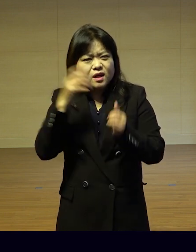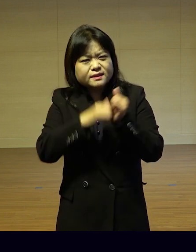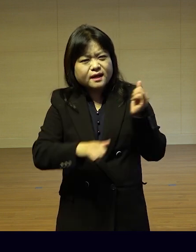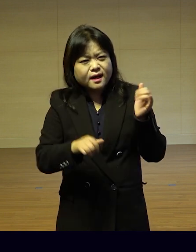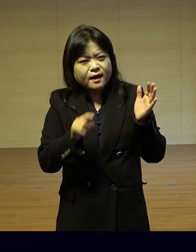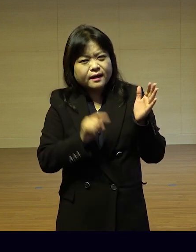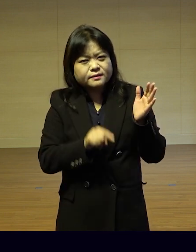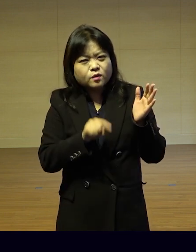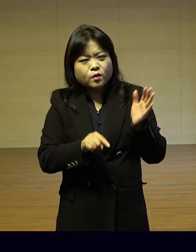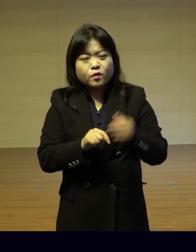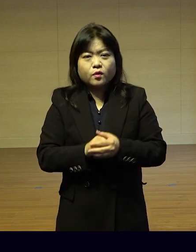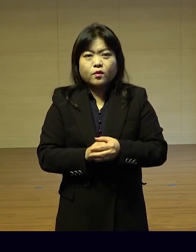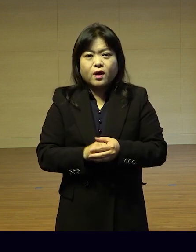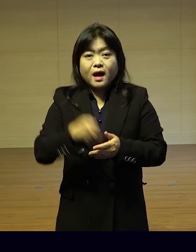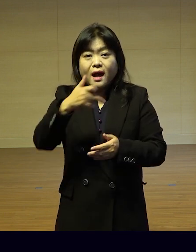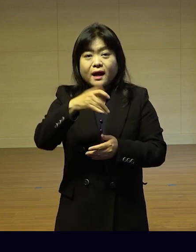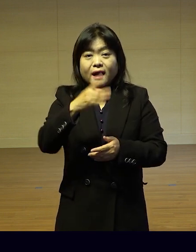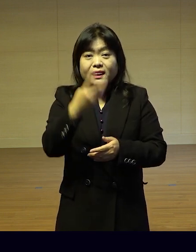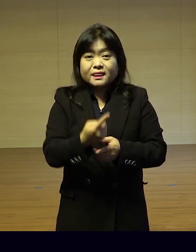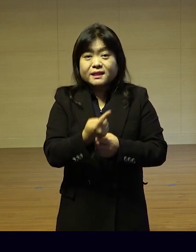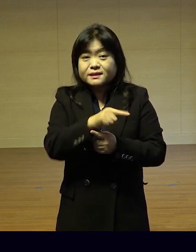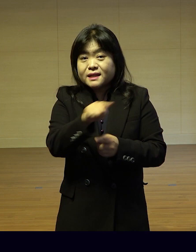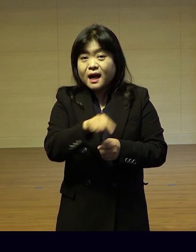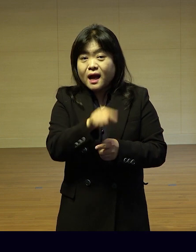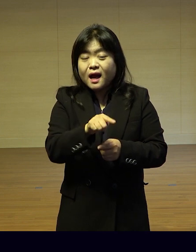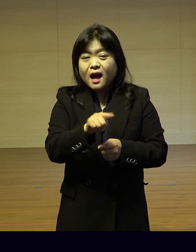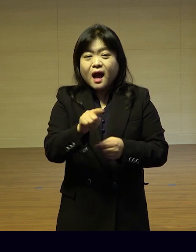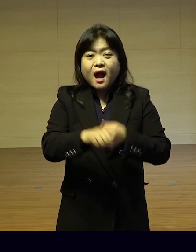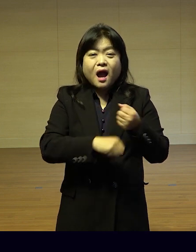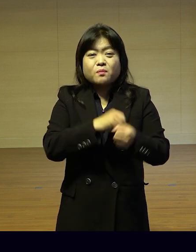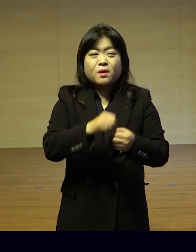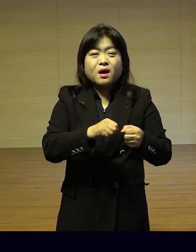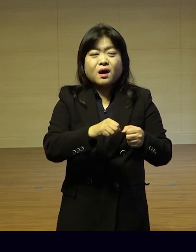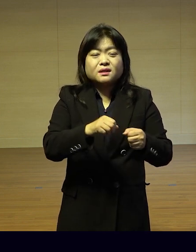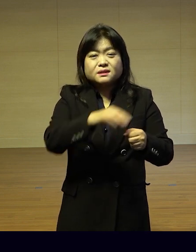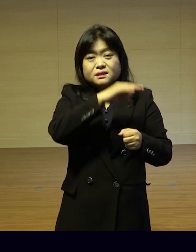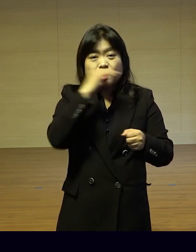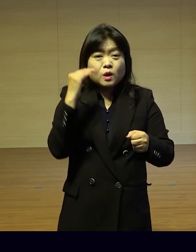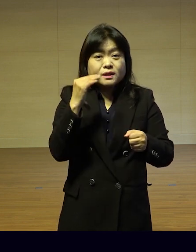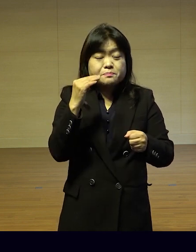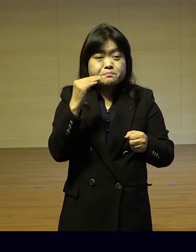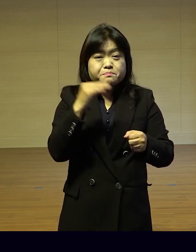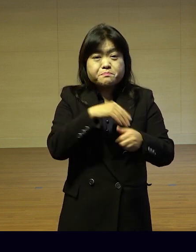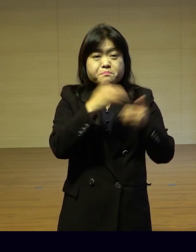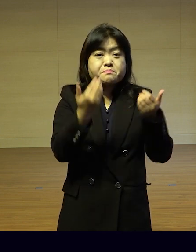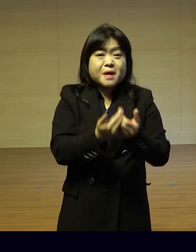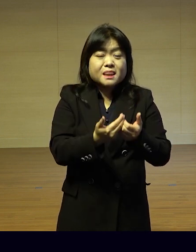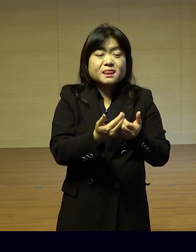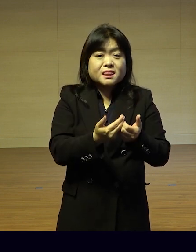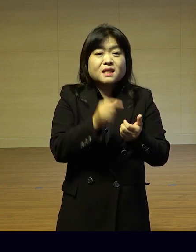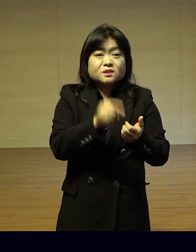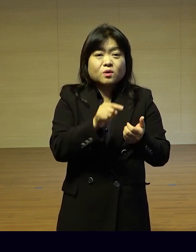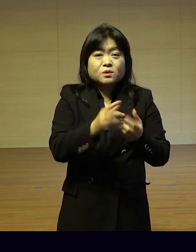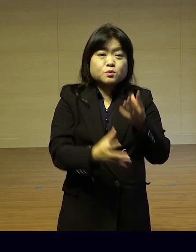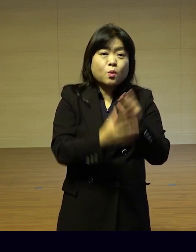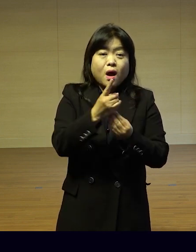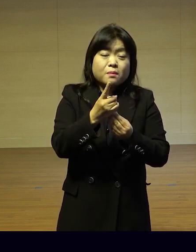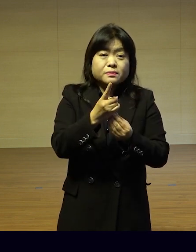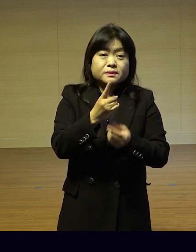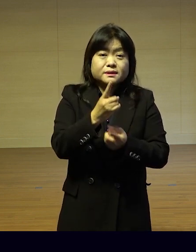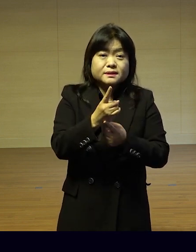철학사에서 칸트가 아무 데에서나 정립, 반정립, 종합을 제시했다고 비판하고 있는 곳에서만